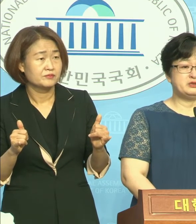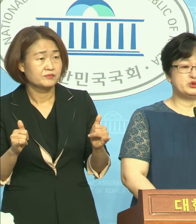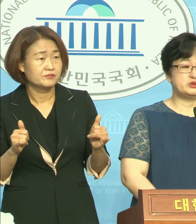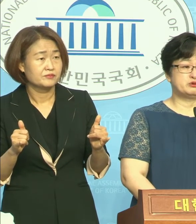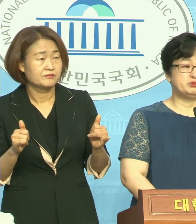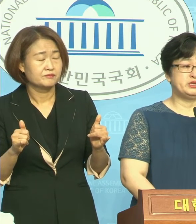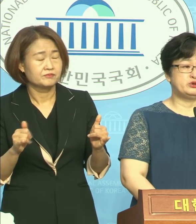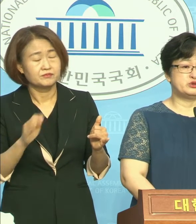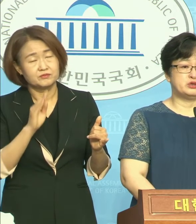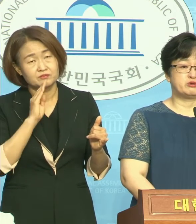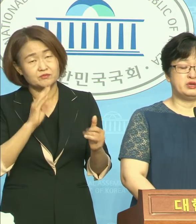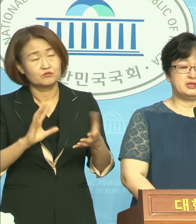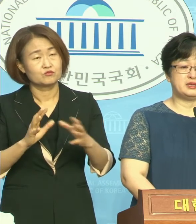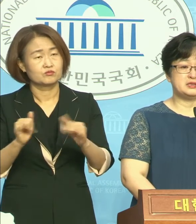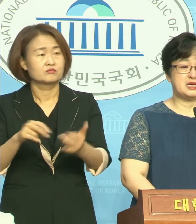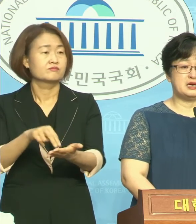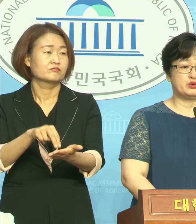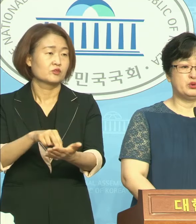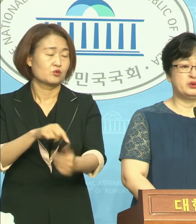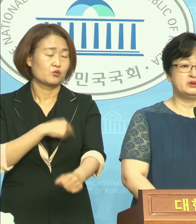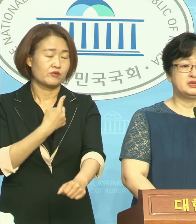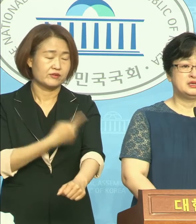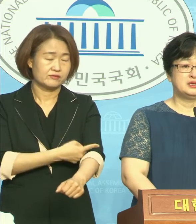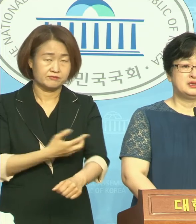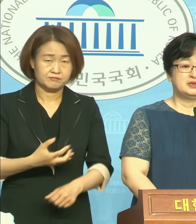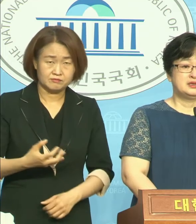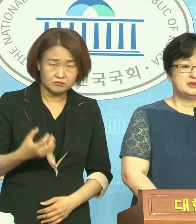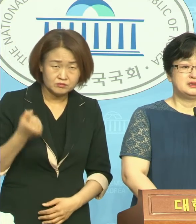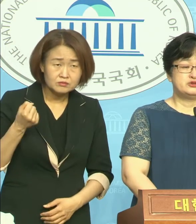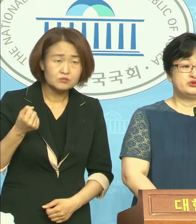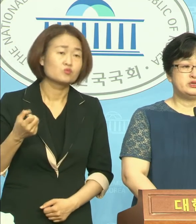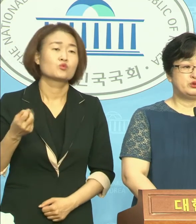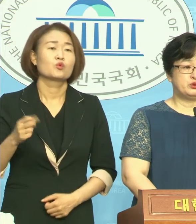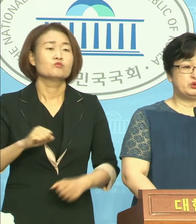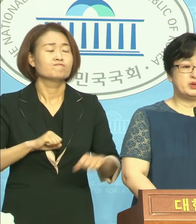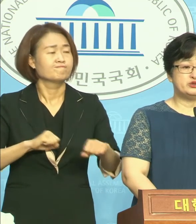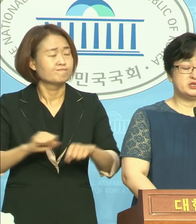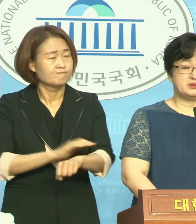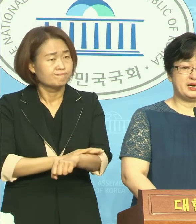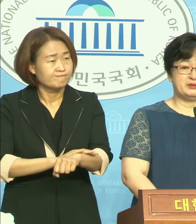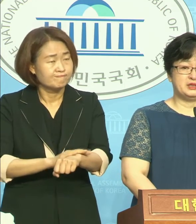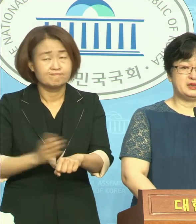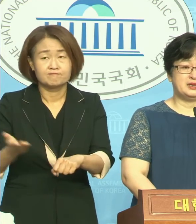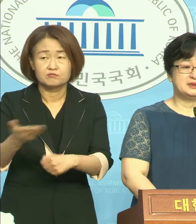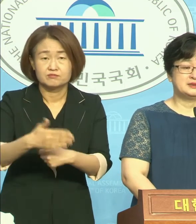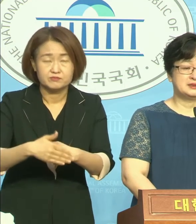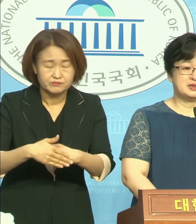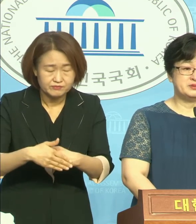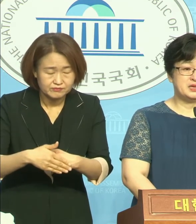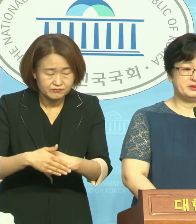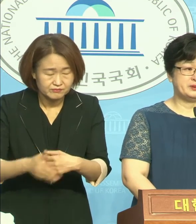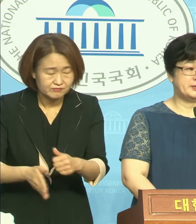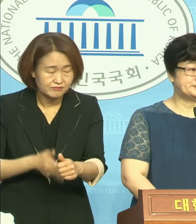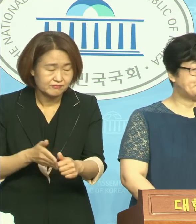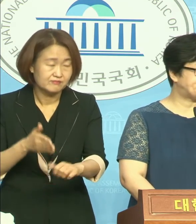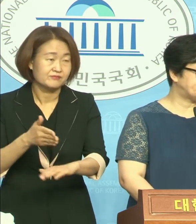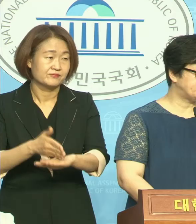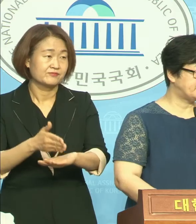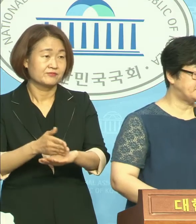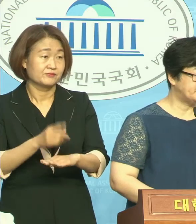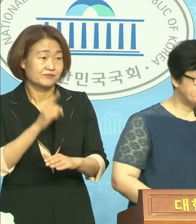시민으로서 국민으로서 권리를 행사하고 수 있도록 도와주시기 바랍니다 감사합니다